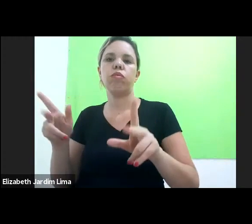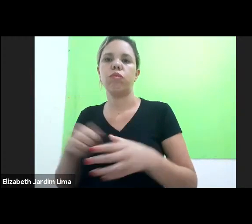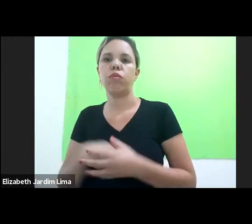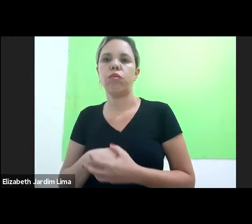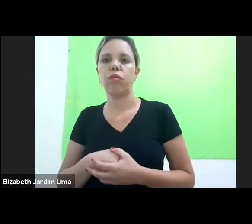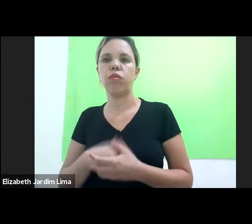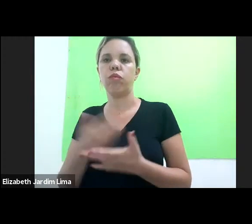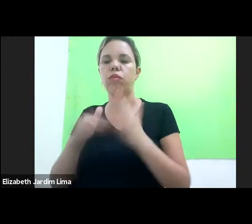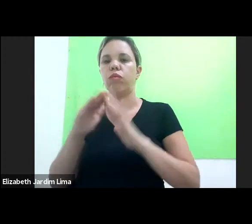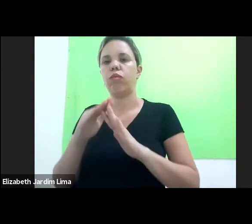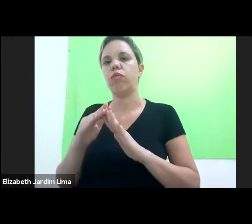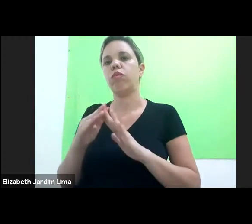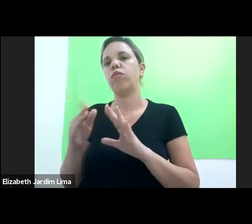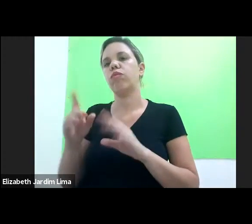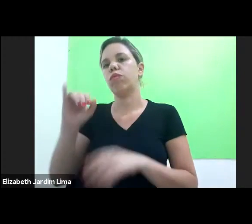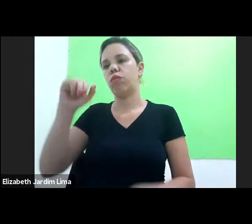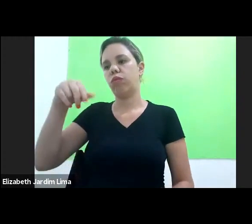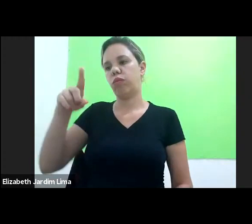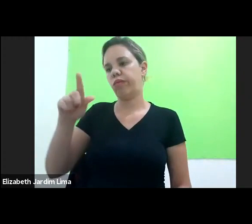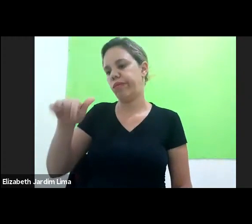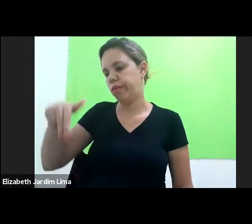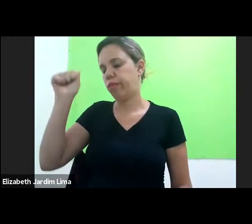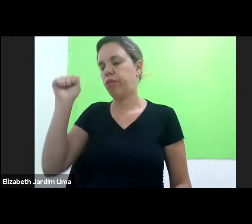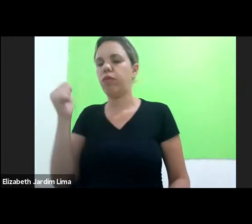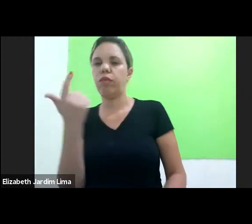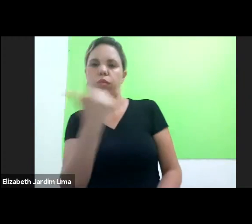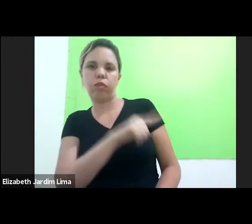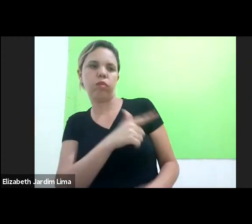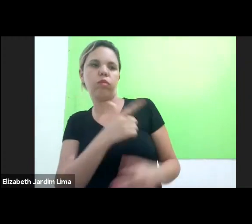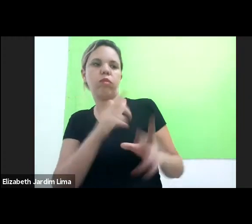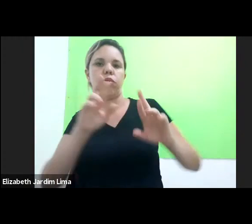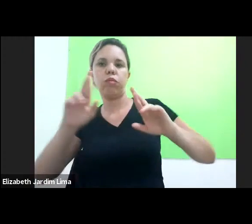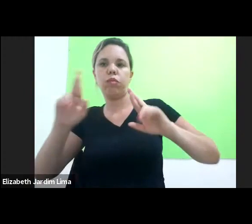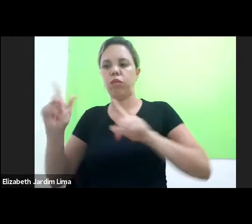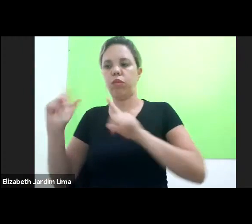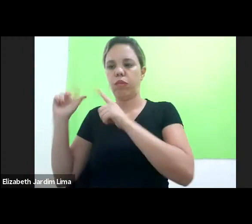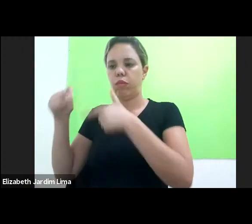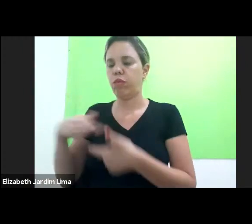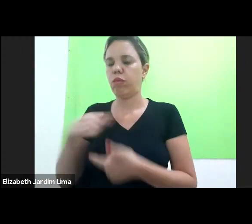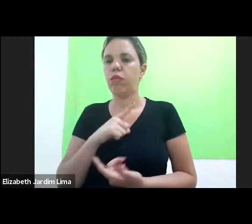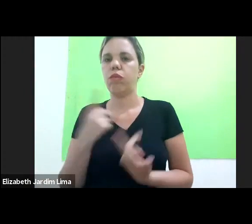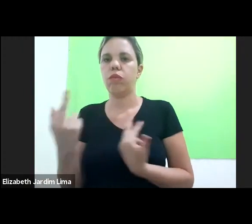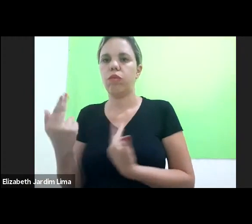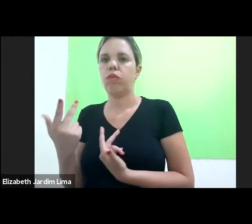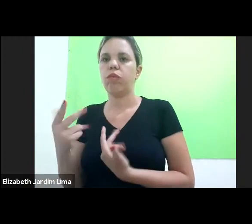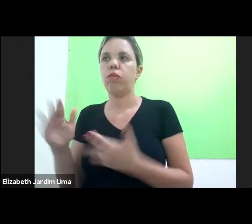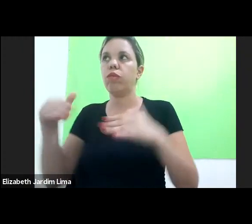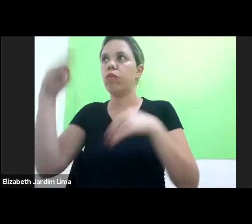escola indígena e uma escola não indígena, do ensino convencional, como a gente tem Brasil